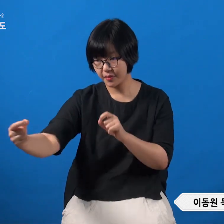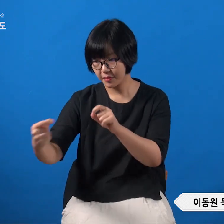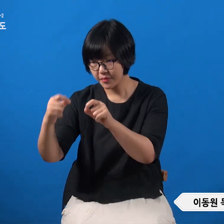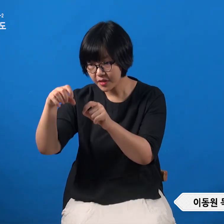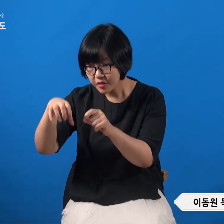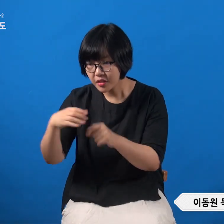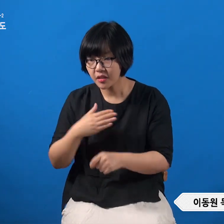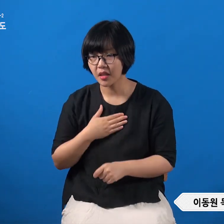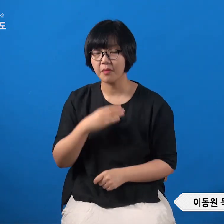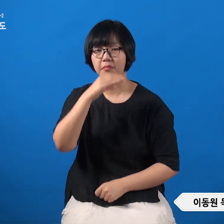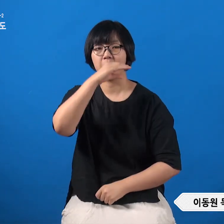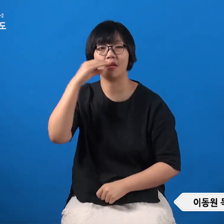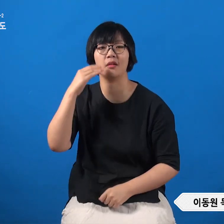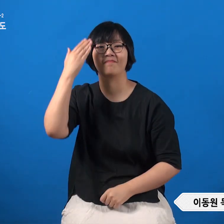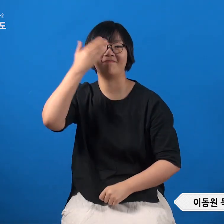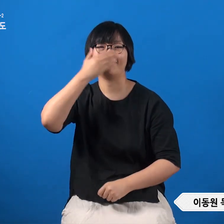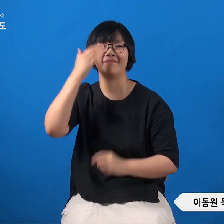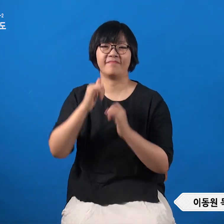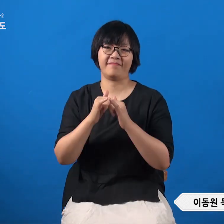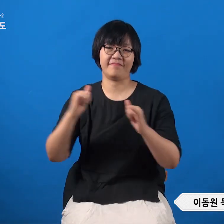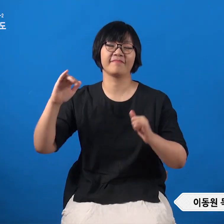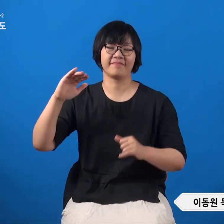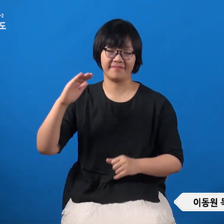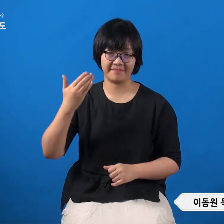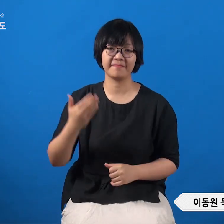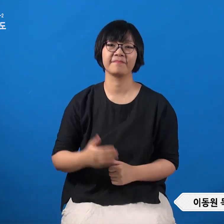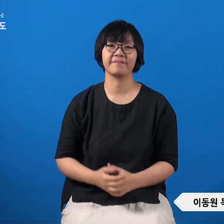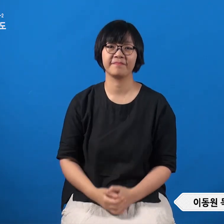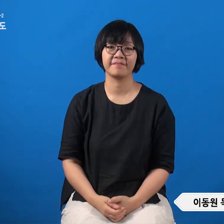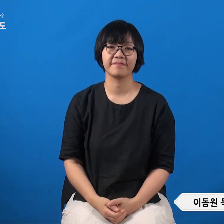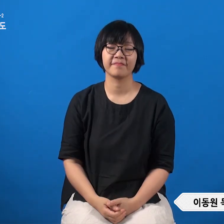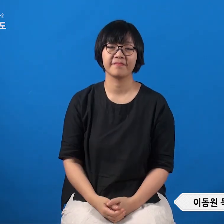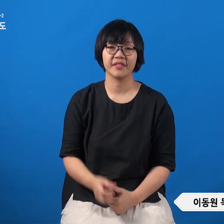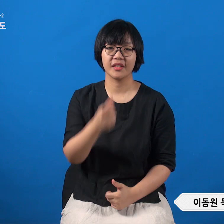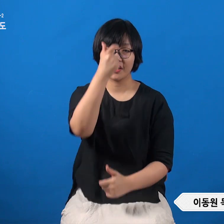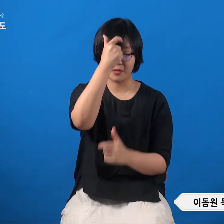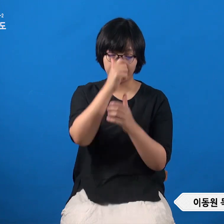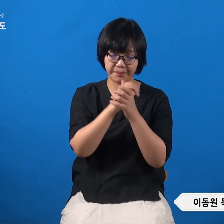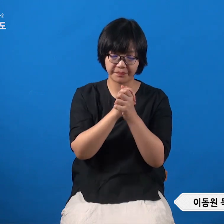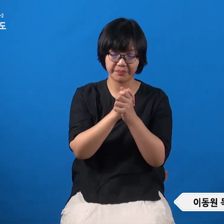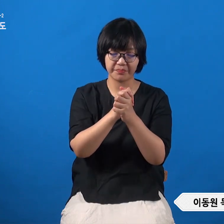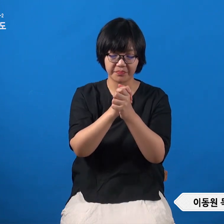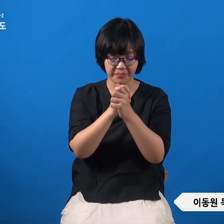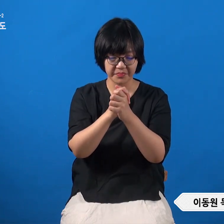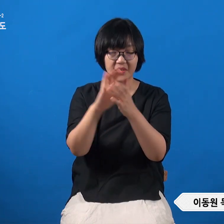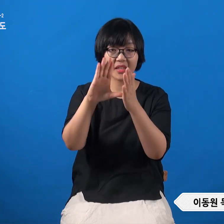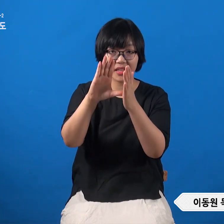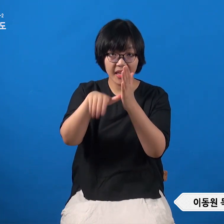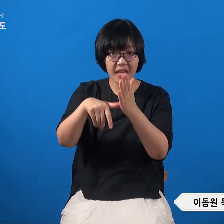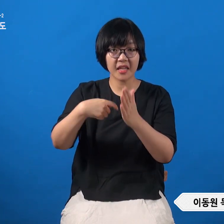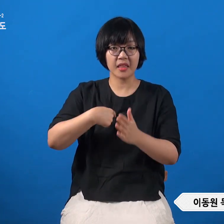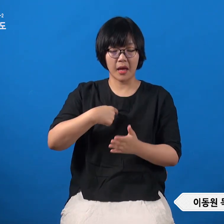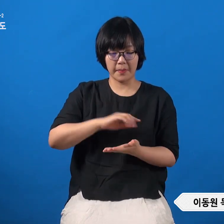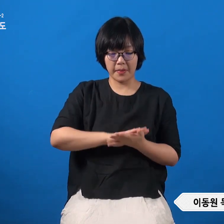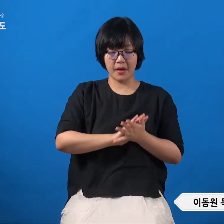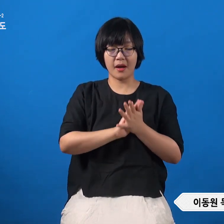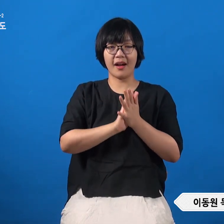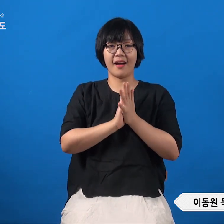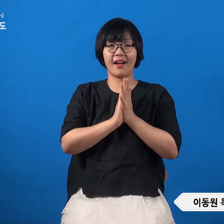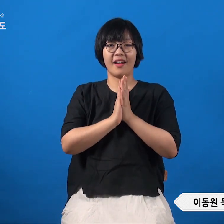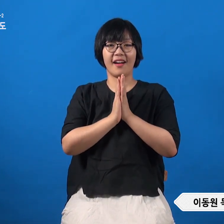향해서는 단정한 사람이 되게 한다는 것입니다. 기도는 우리의 사람됨에 이런 영향을